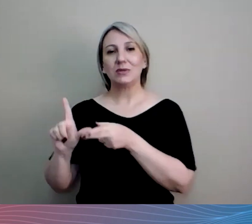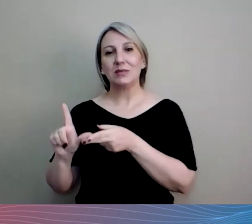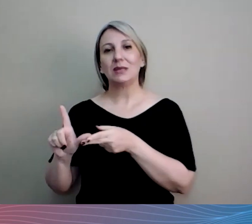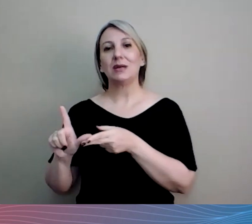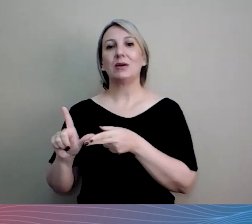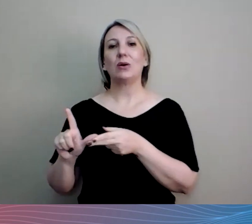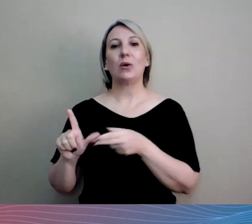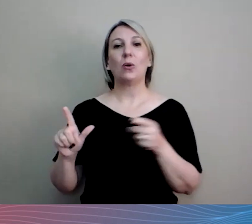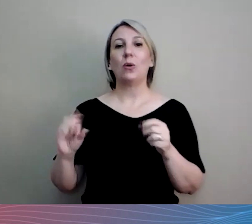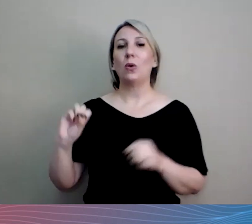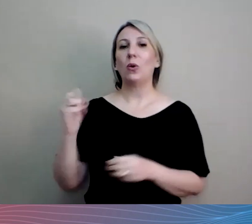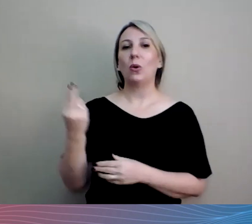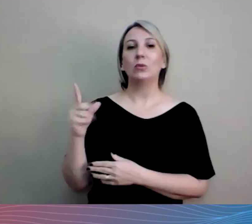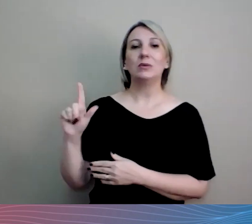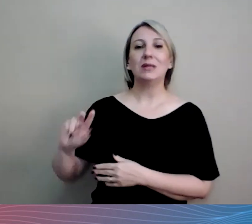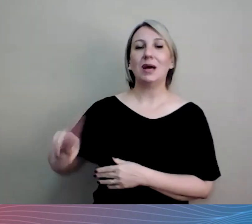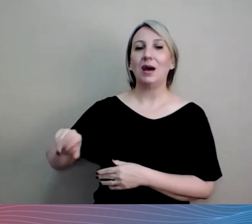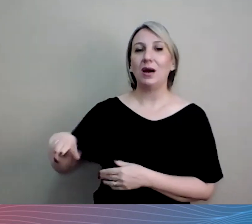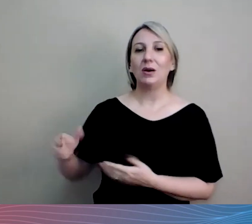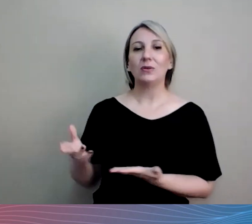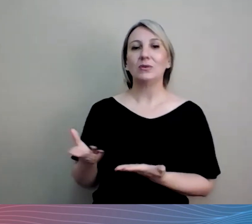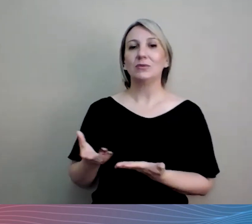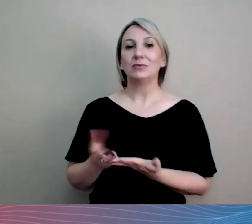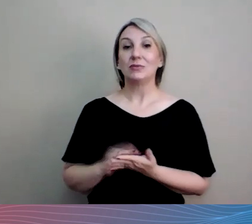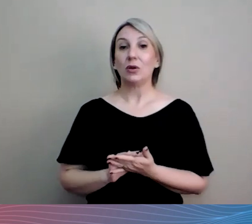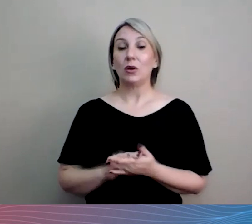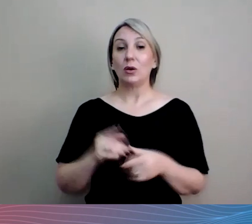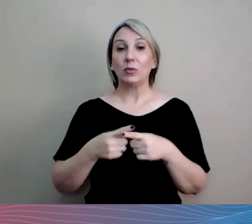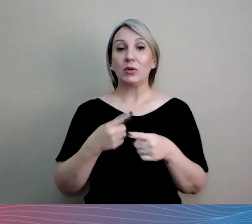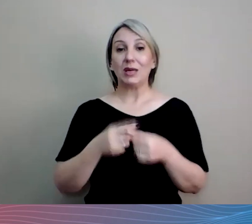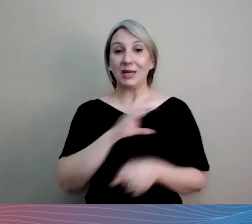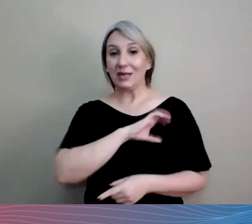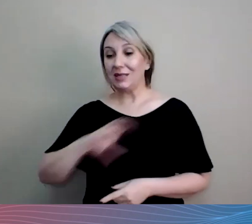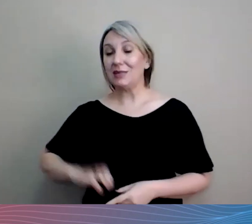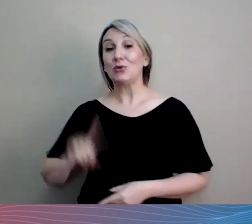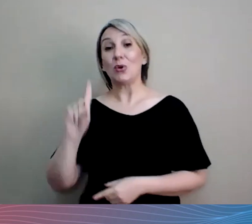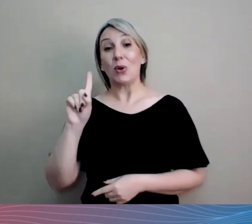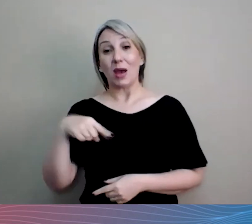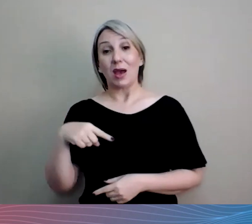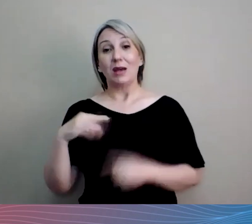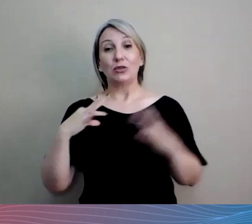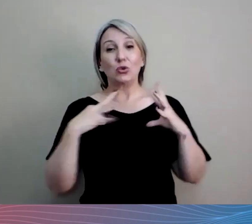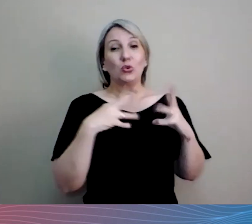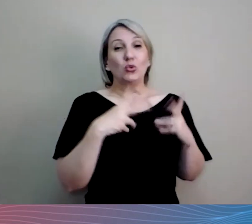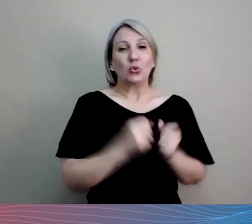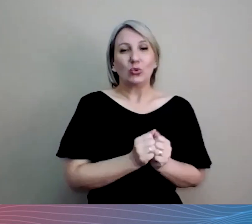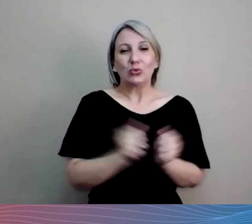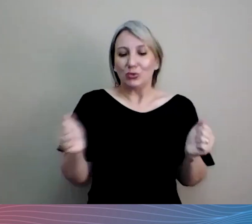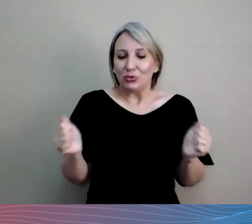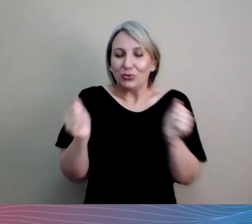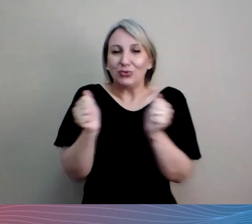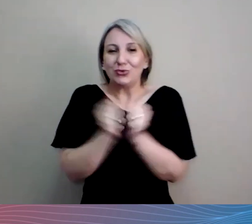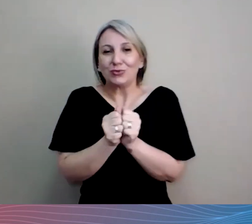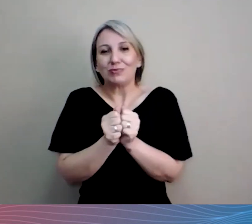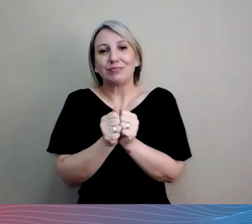em todos. Irmão, só essa maneira que nós vamos conseguir viver a vida da igreja para edificação.